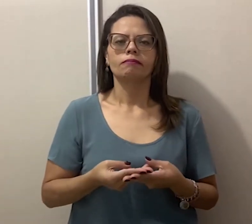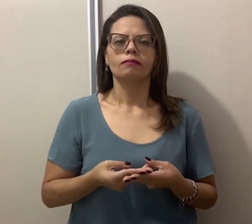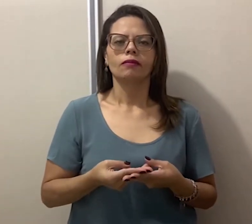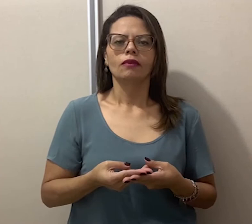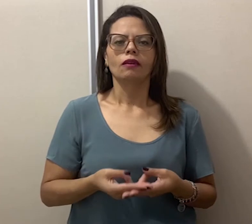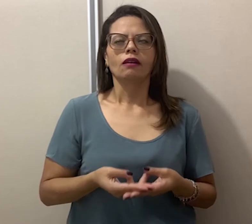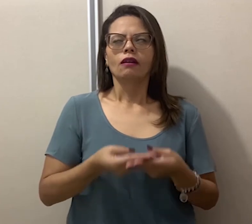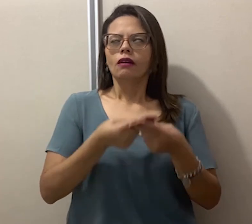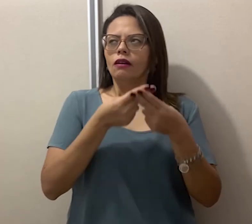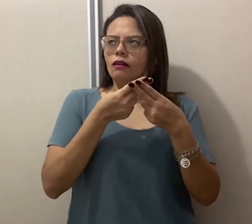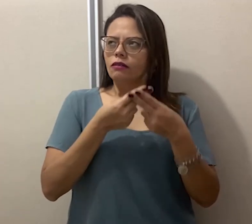Paciência.